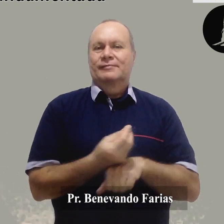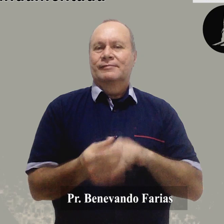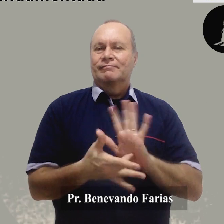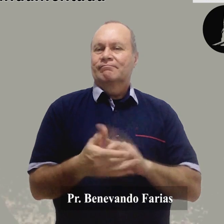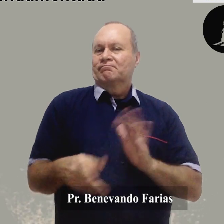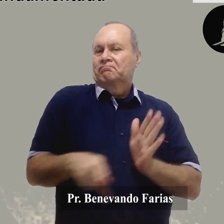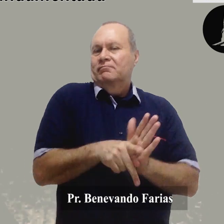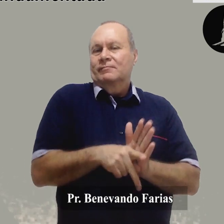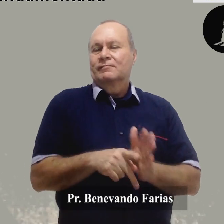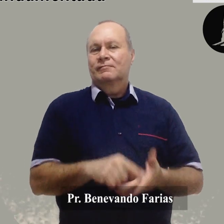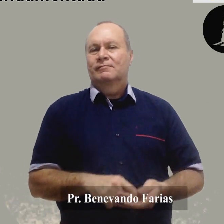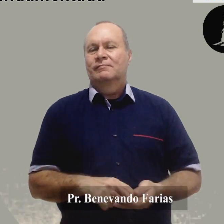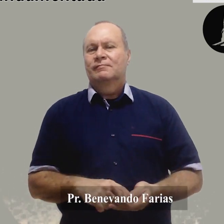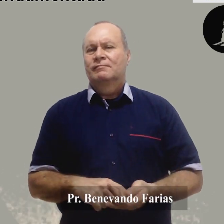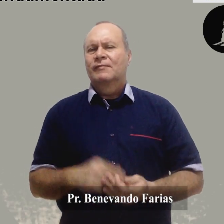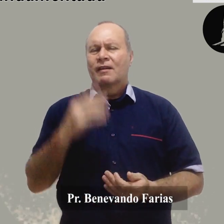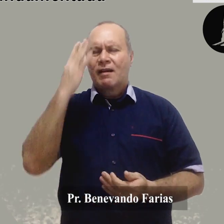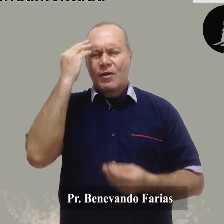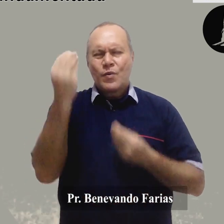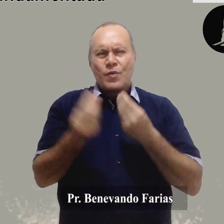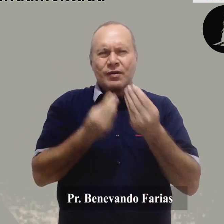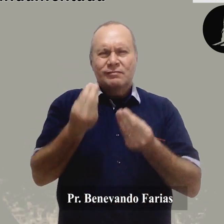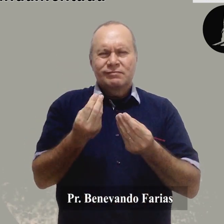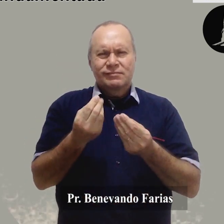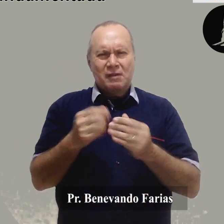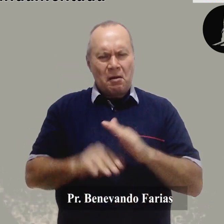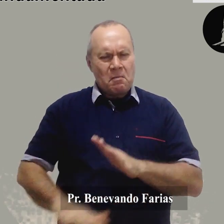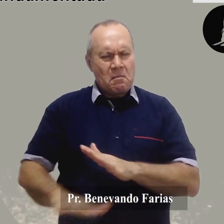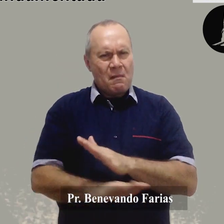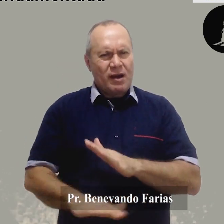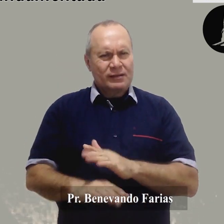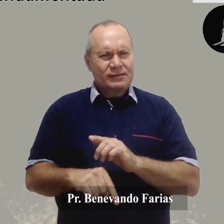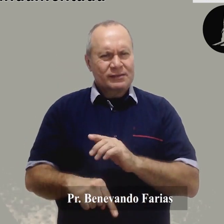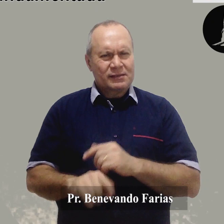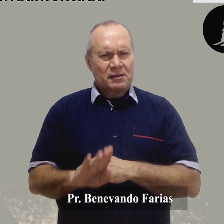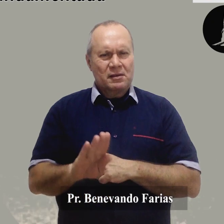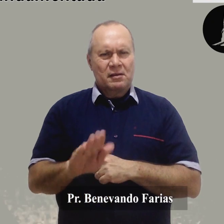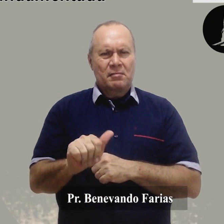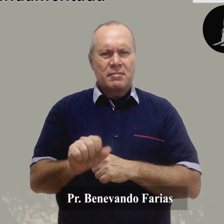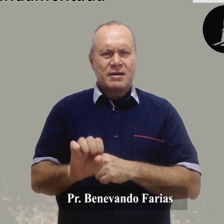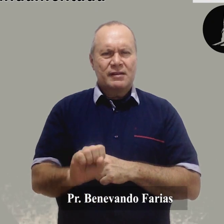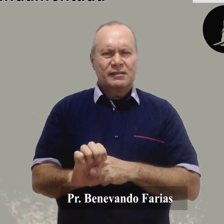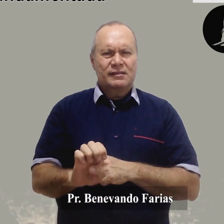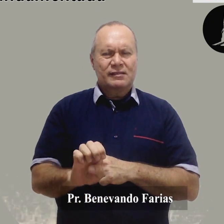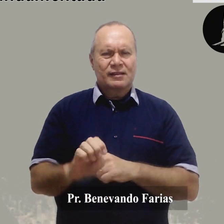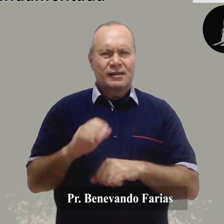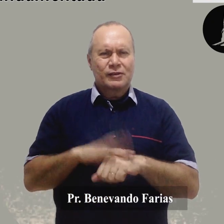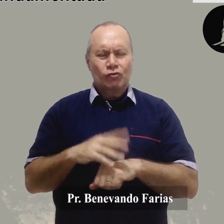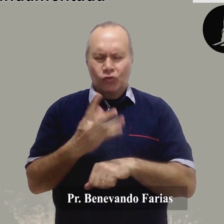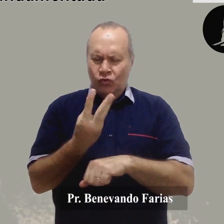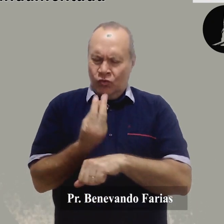igreja. E nós sabemos do papel que o alicerce tem numa construção. O alicerce